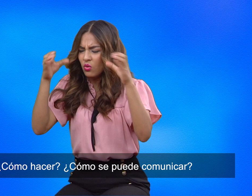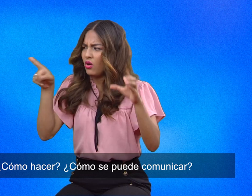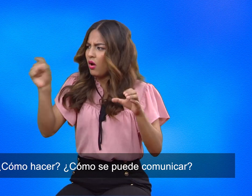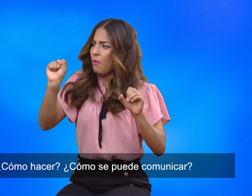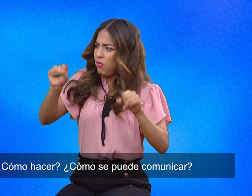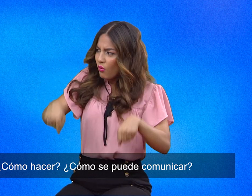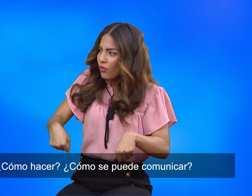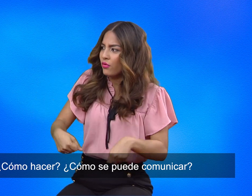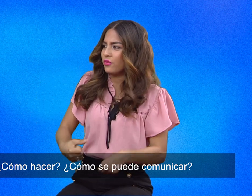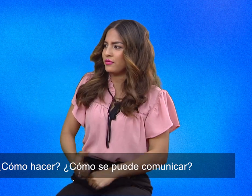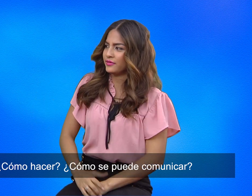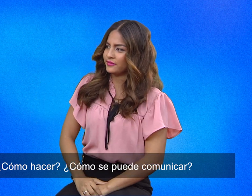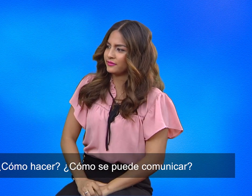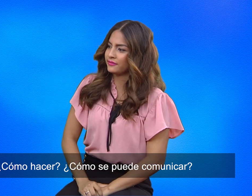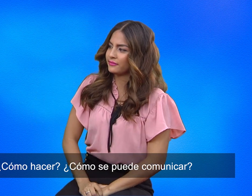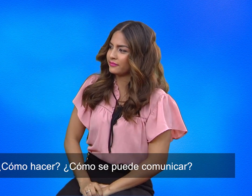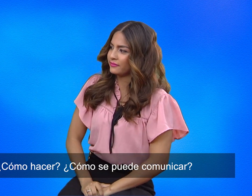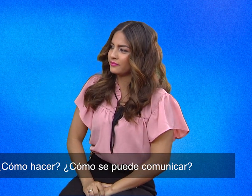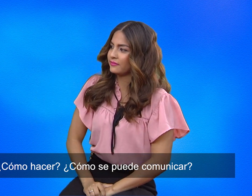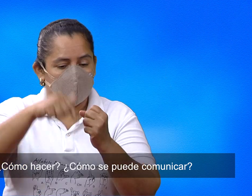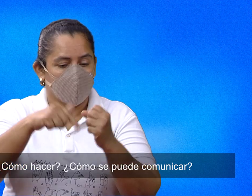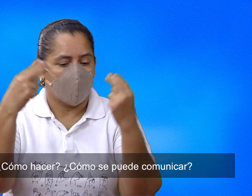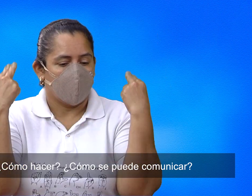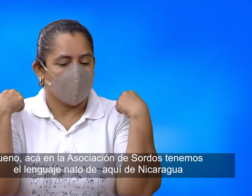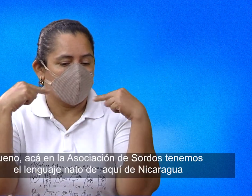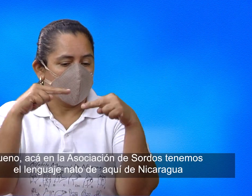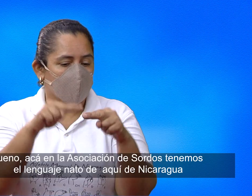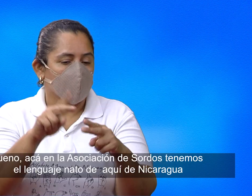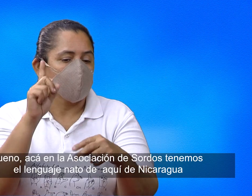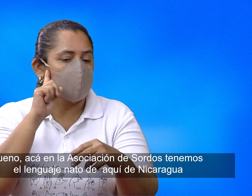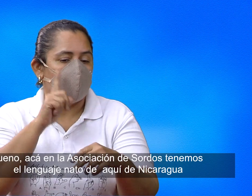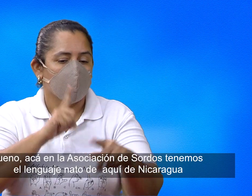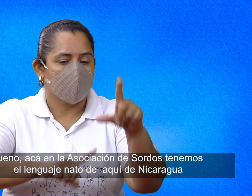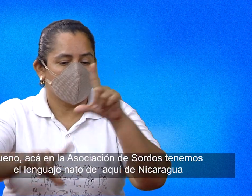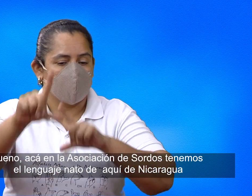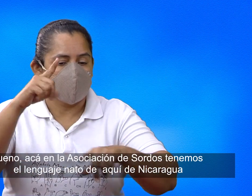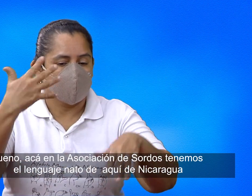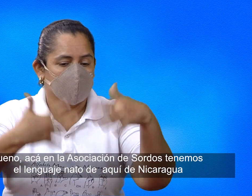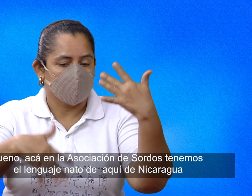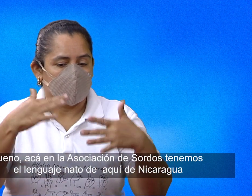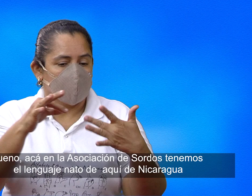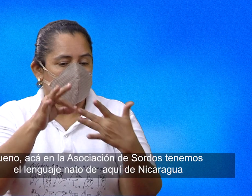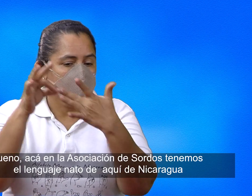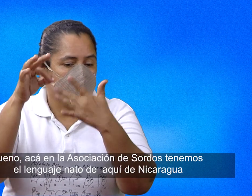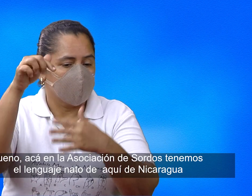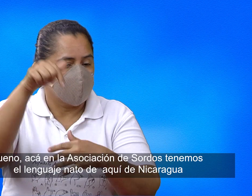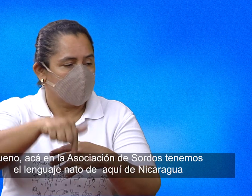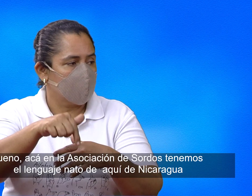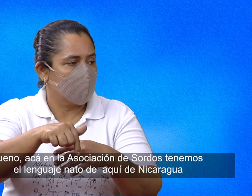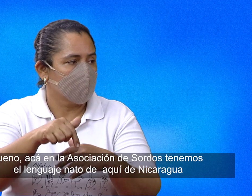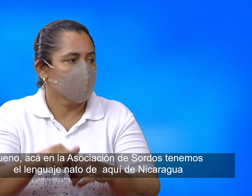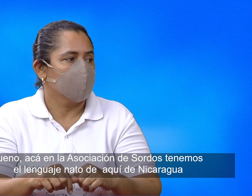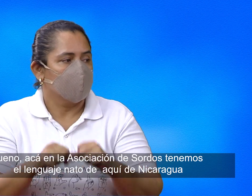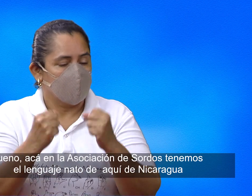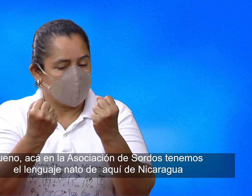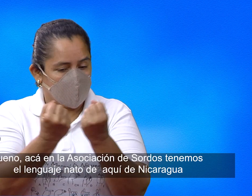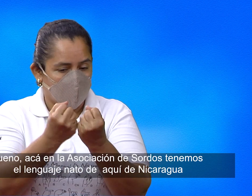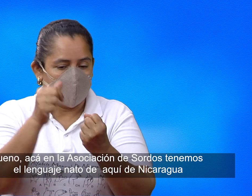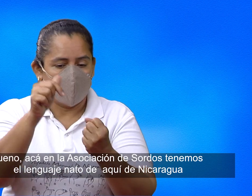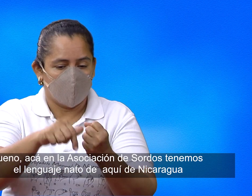lenguaje... ¿cómo se puede comunicar? Bueno, acá en la Asociación de Sordos tenemos el lenguaje nato aquí en